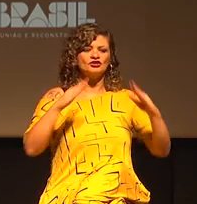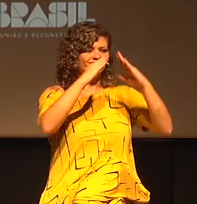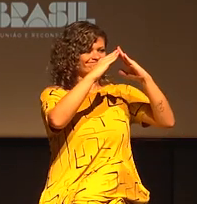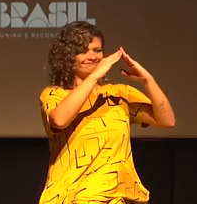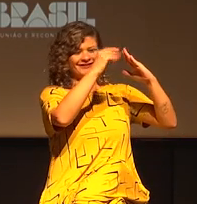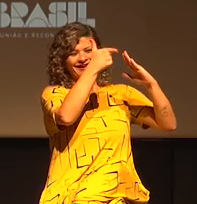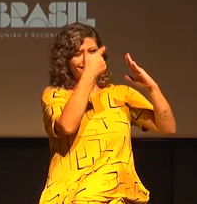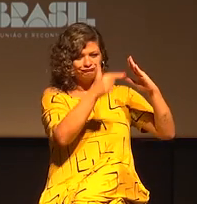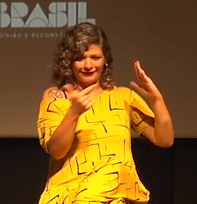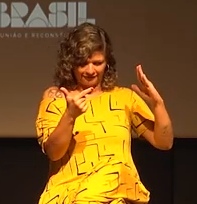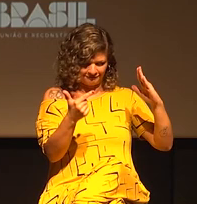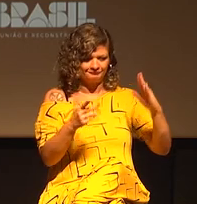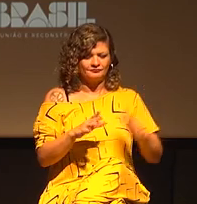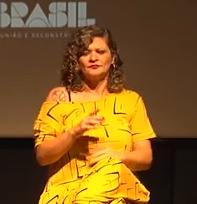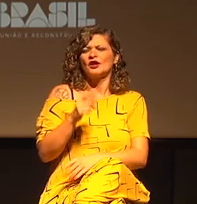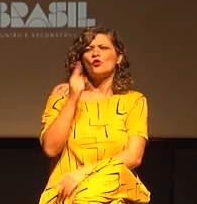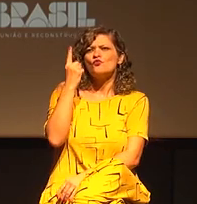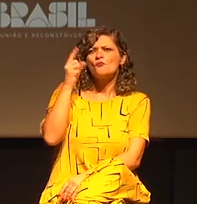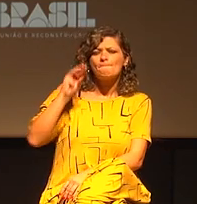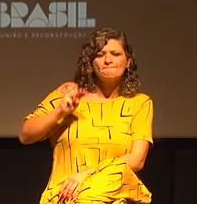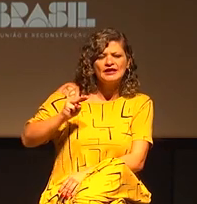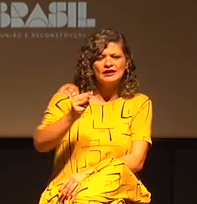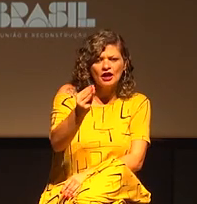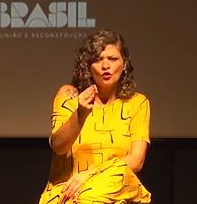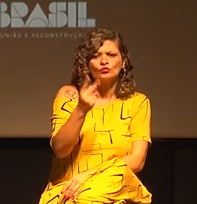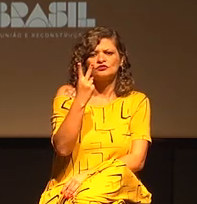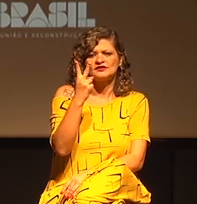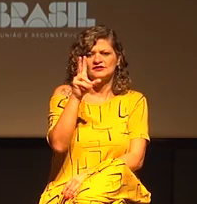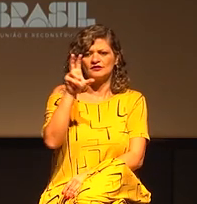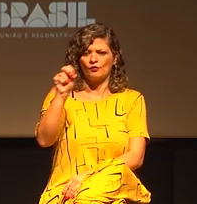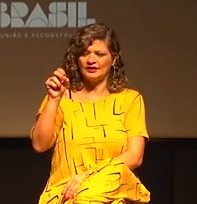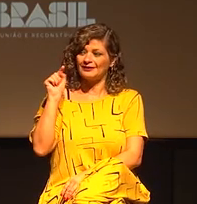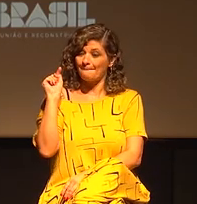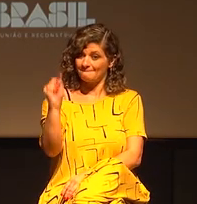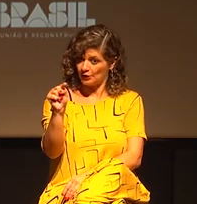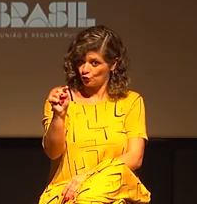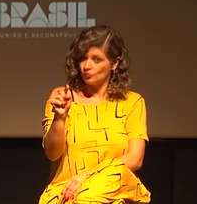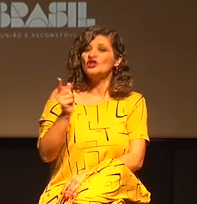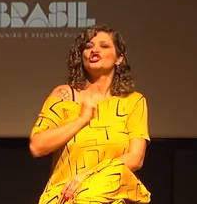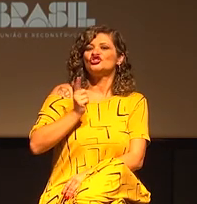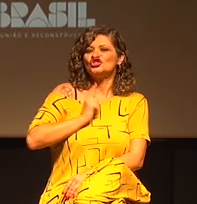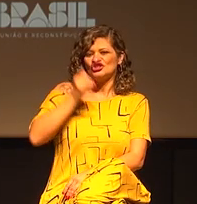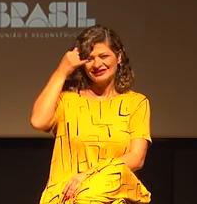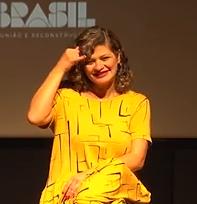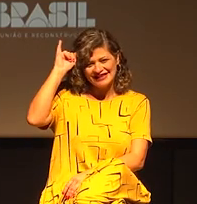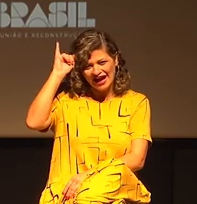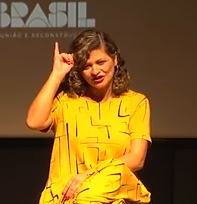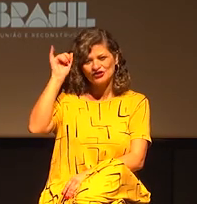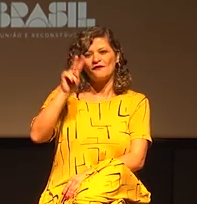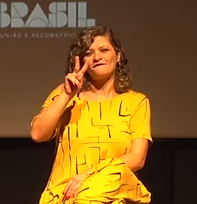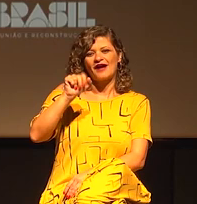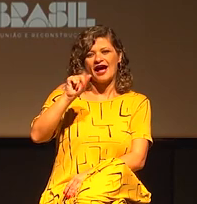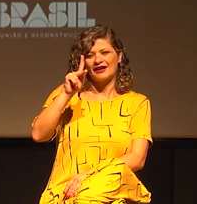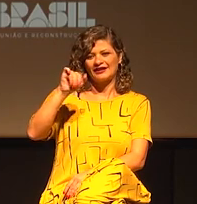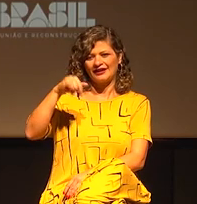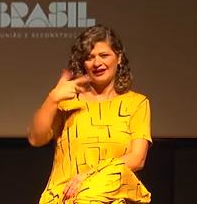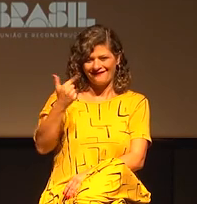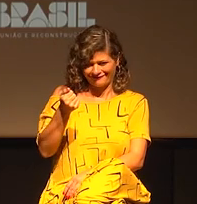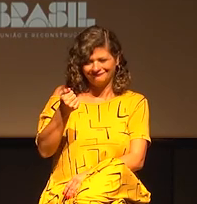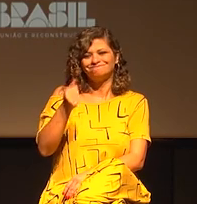eu lembro que a gente arrecadou r$ 50.000 por um site da vaquinha chamava vaquinha o site